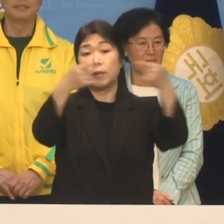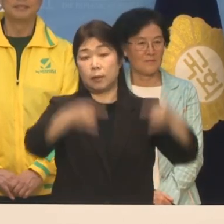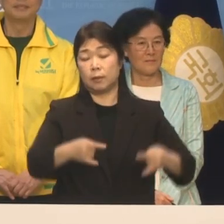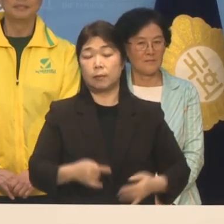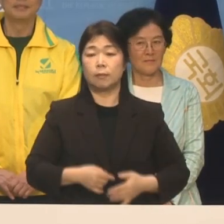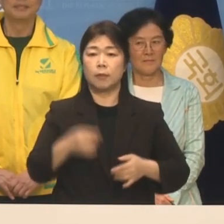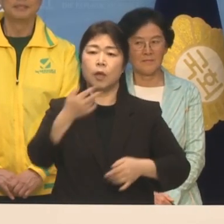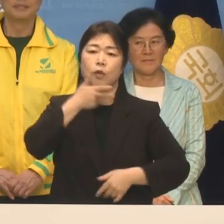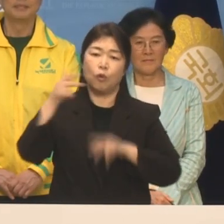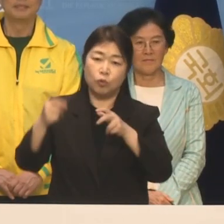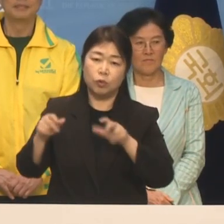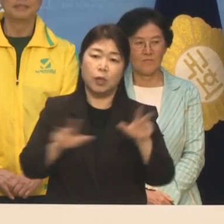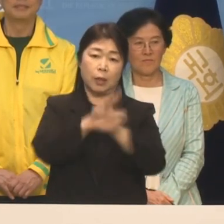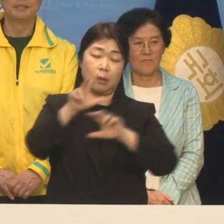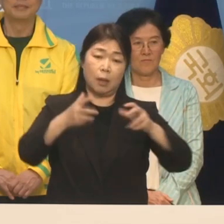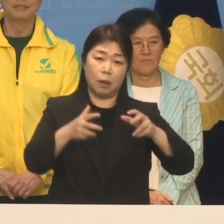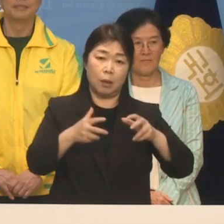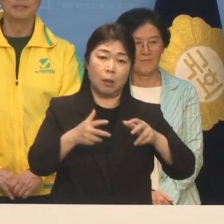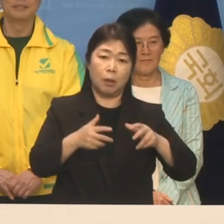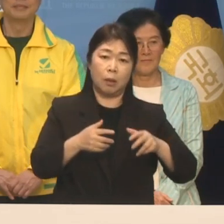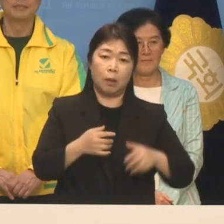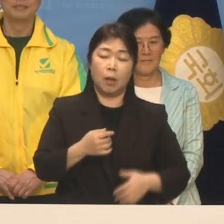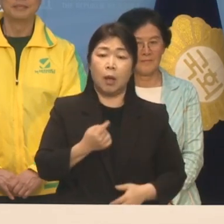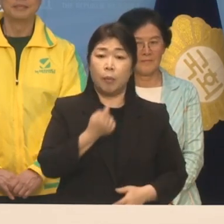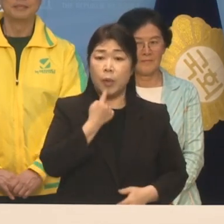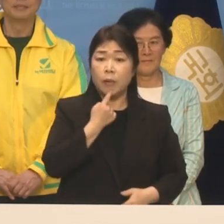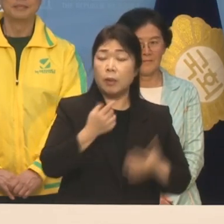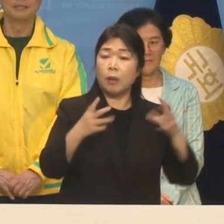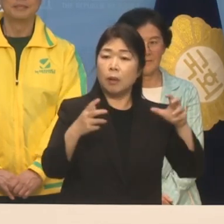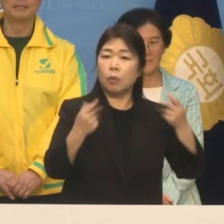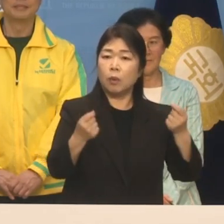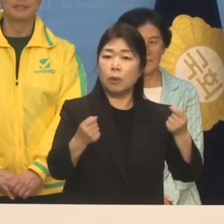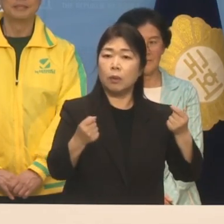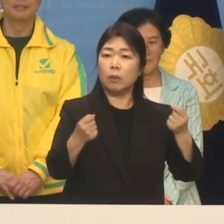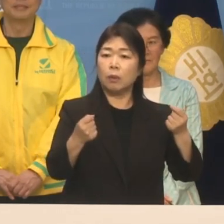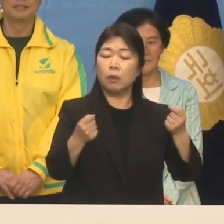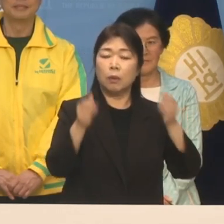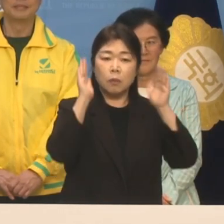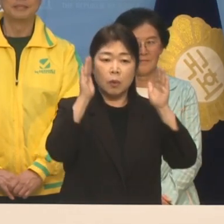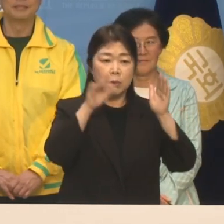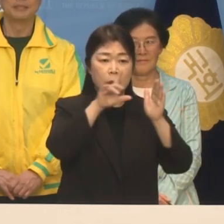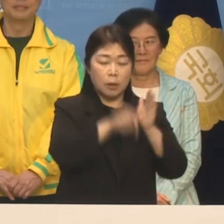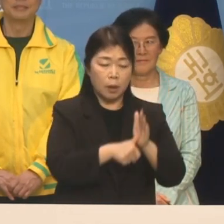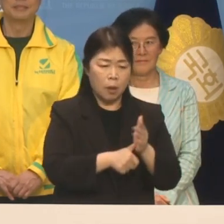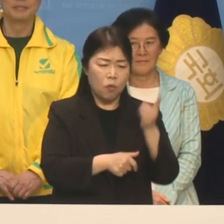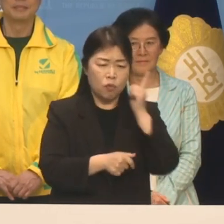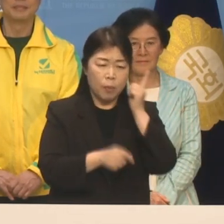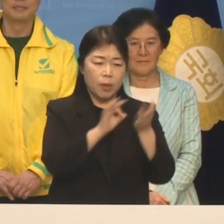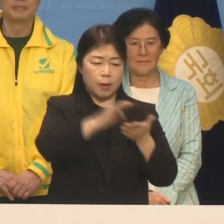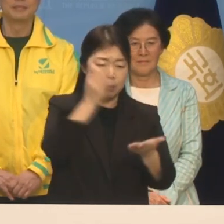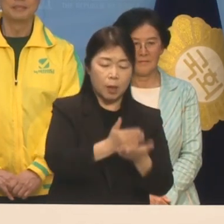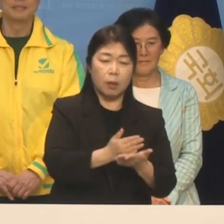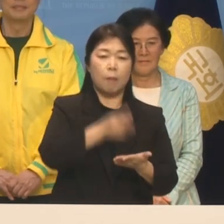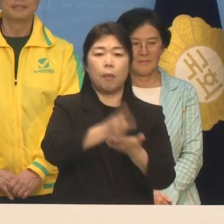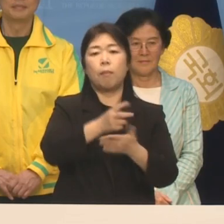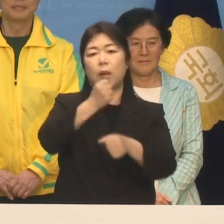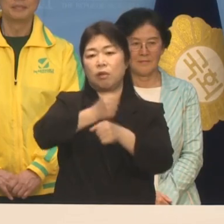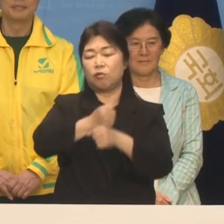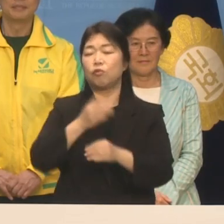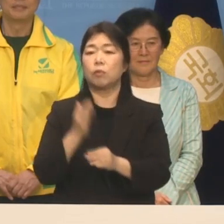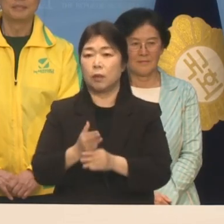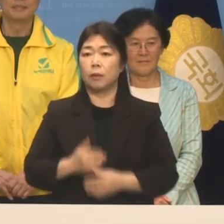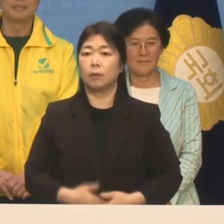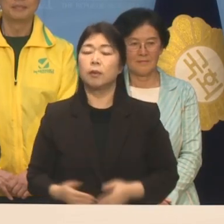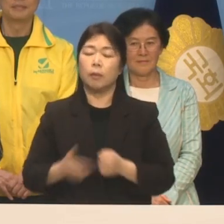영국이, 네덜란드가, 핀란드가 수업 시간에 이거 쓰지 말자고 법을 만들고 있습니다.